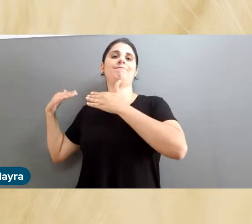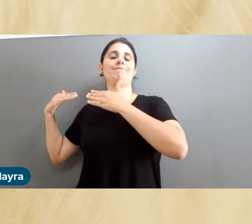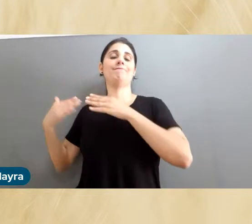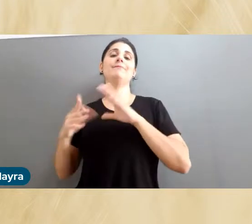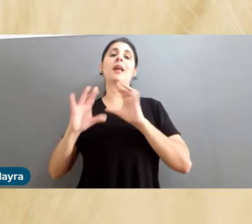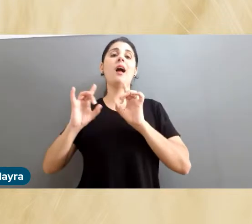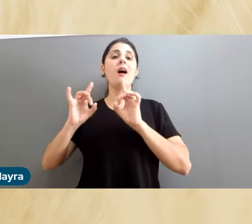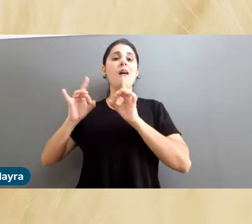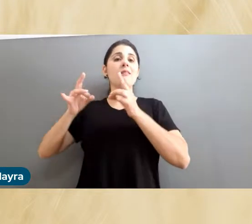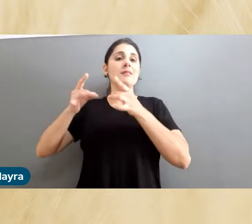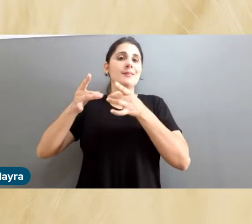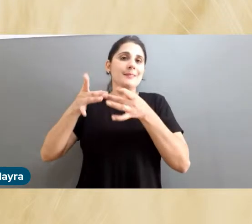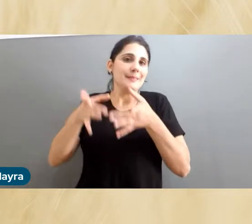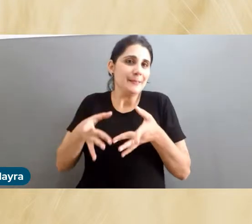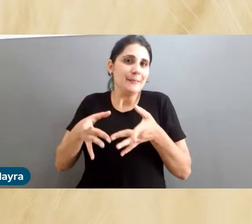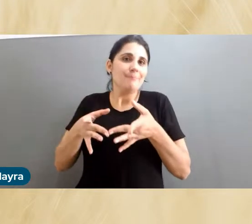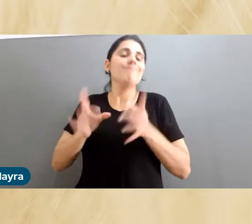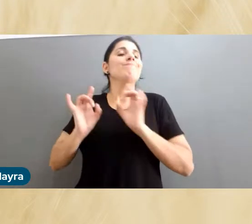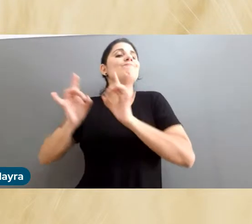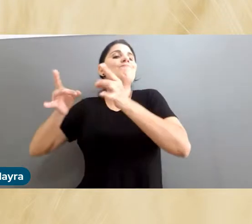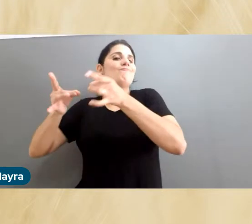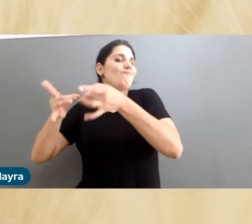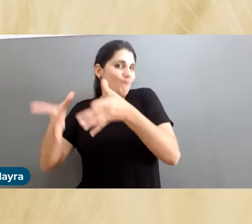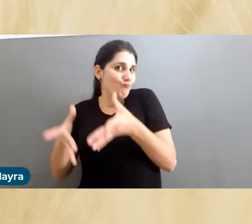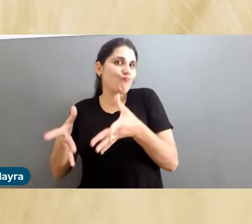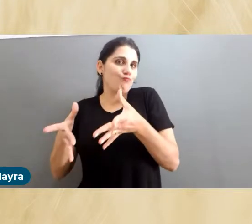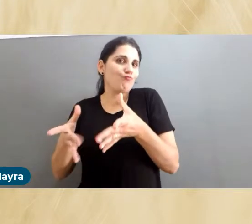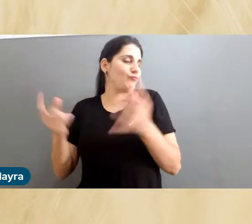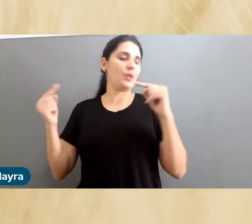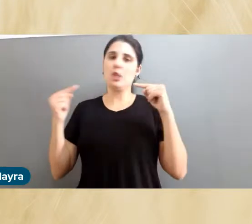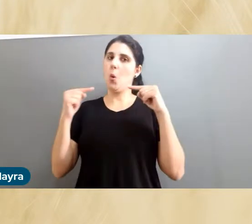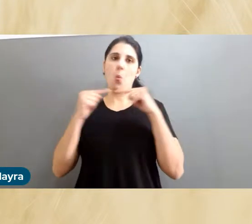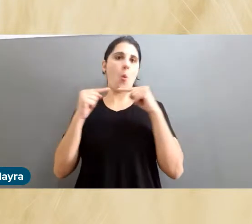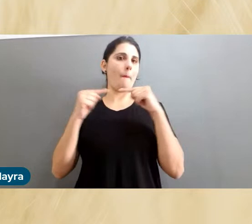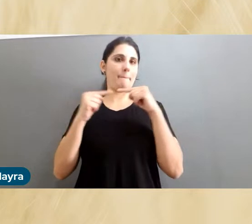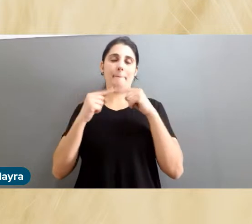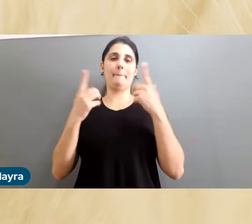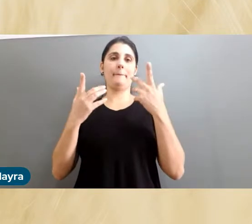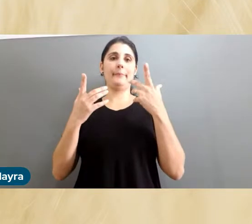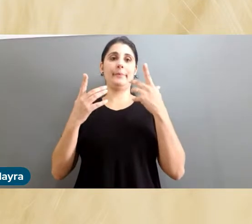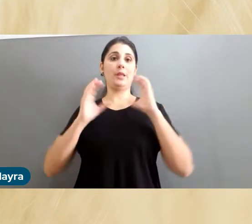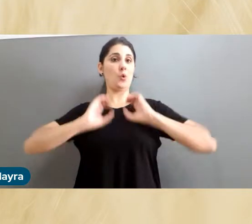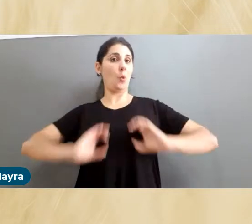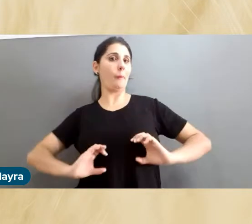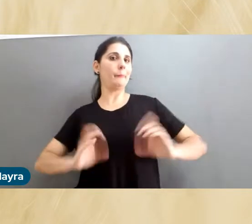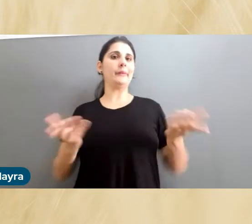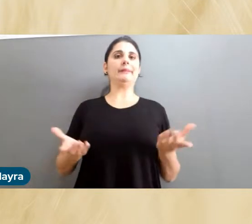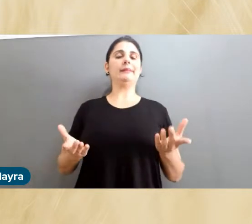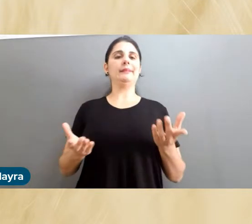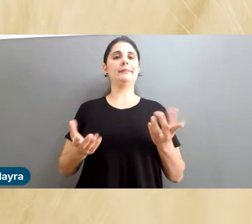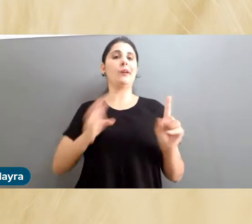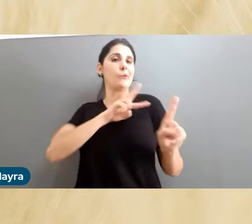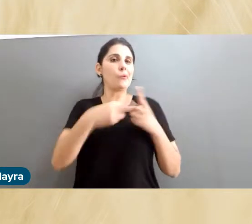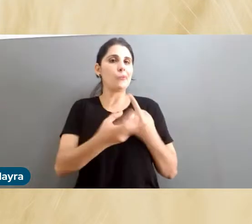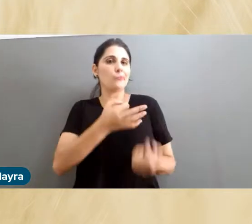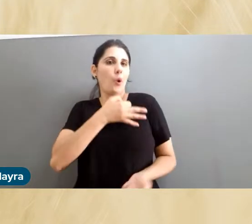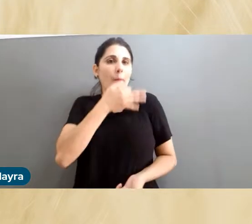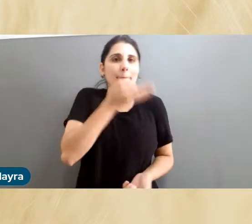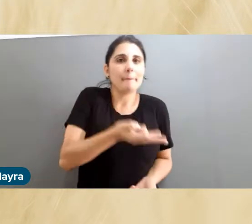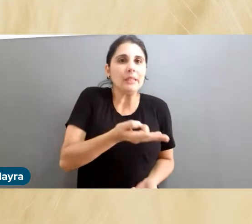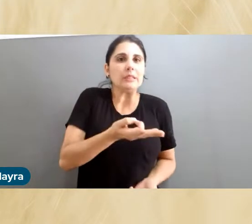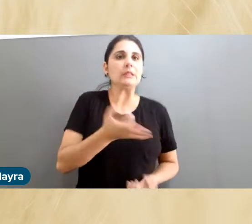que está sendo descartado, que já não nos serve mais, condutas, posturas, perspectivas.